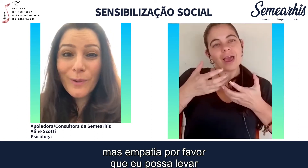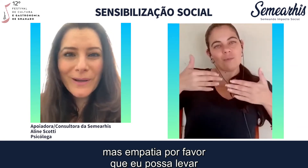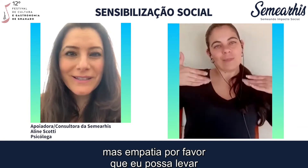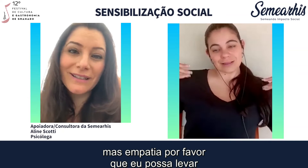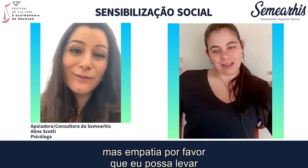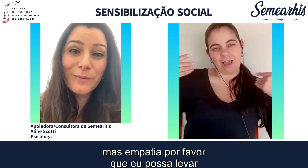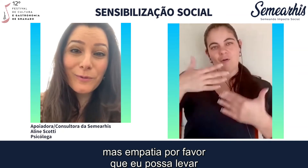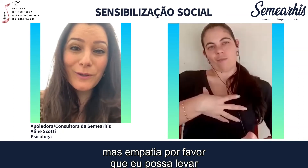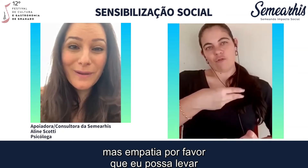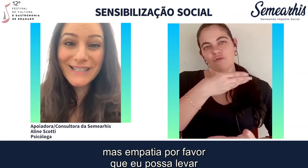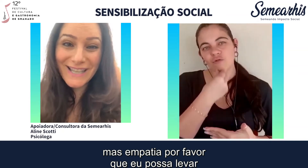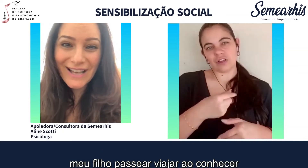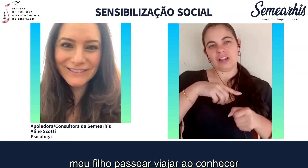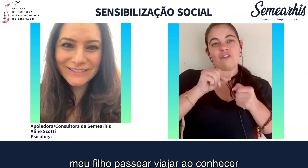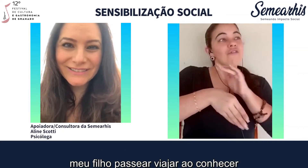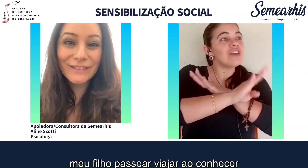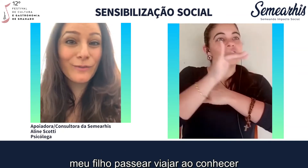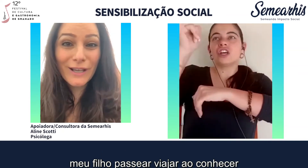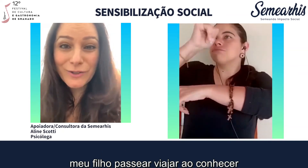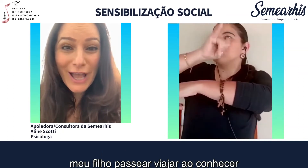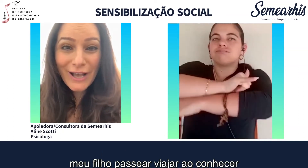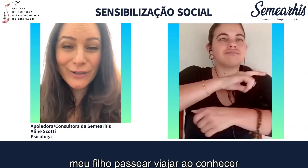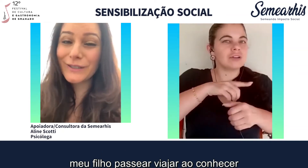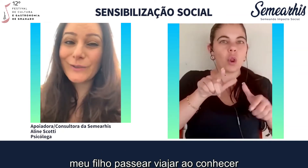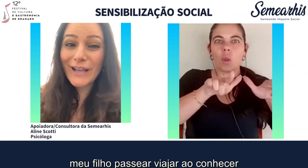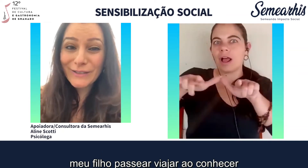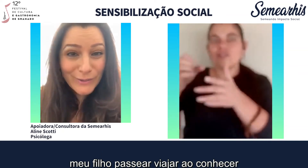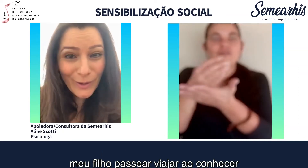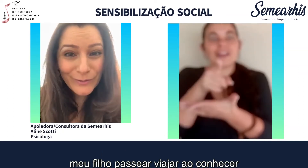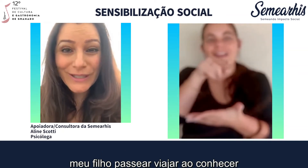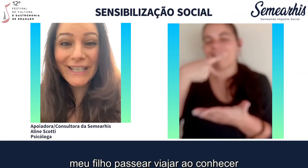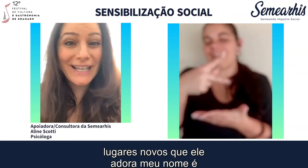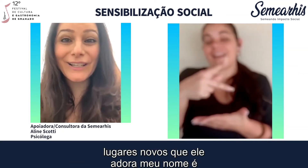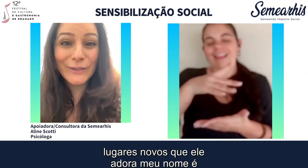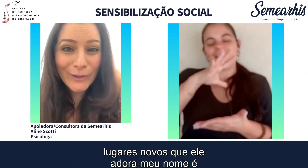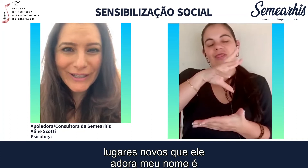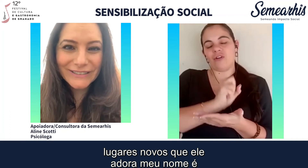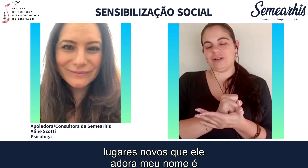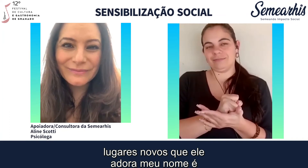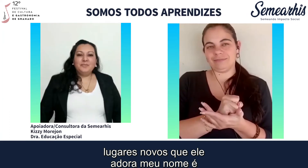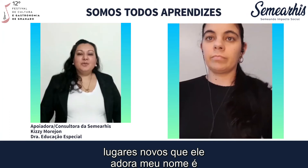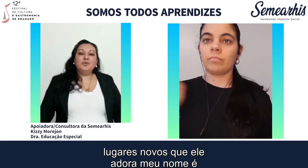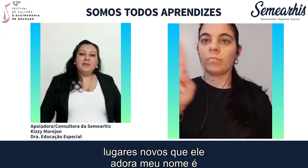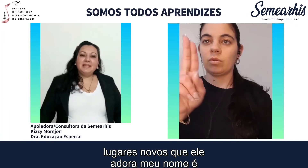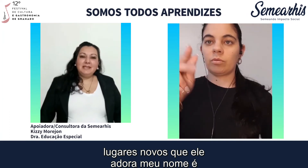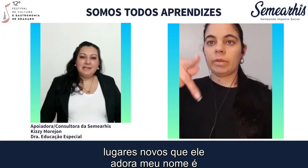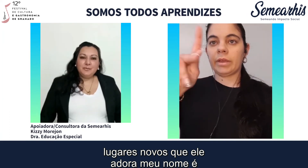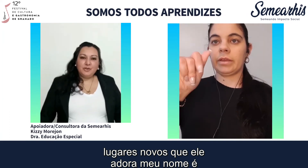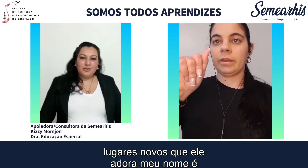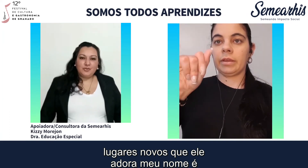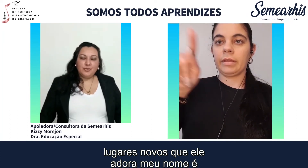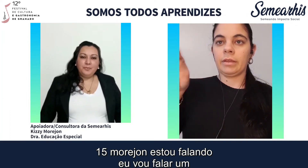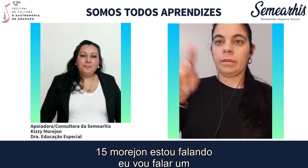que eu possa levar meu filho passear, viajar, conhecer lugares novos que ele adora. Meu nome é